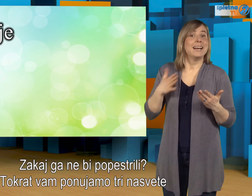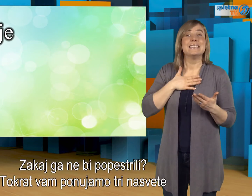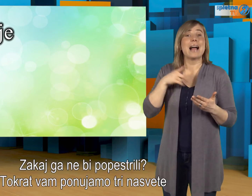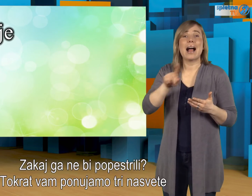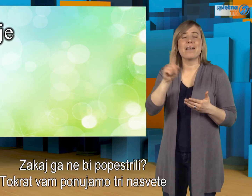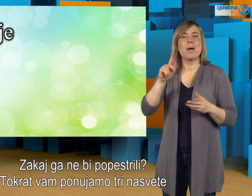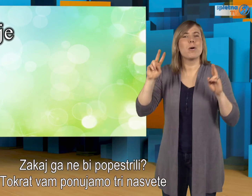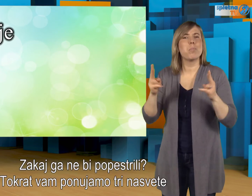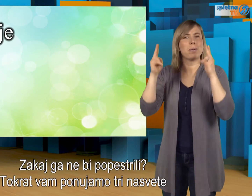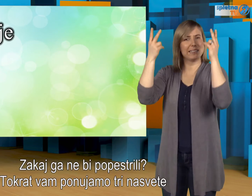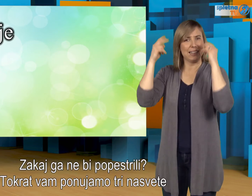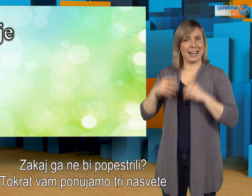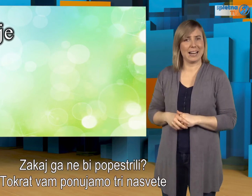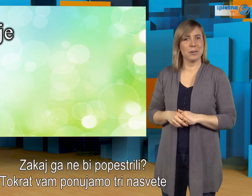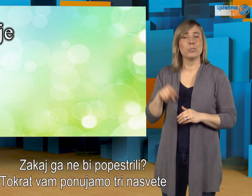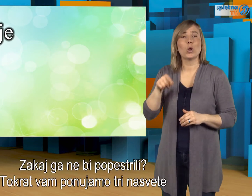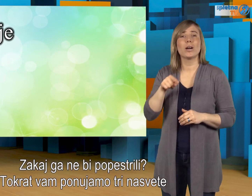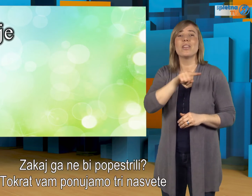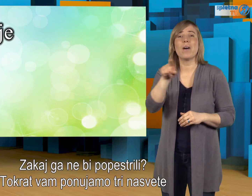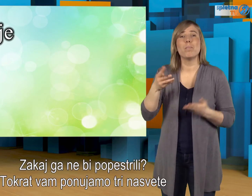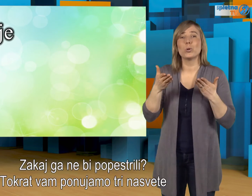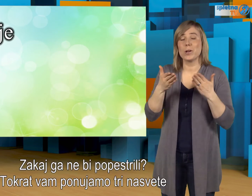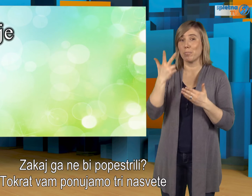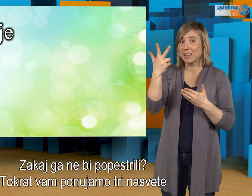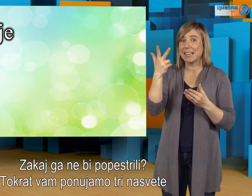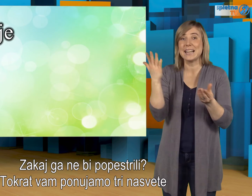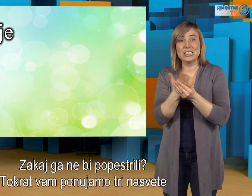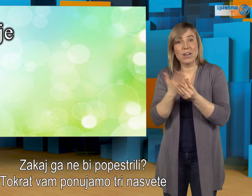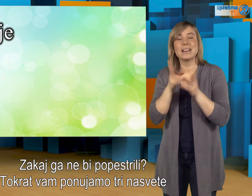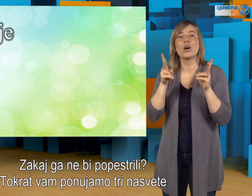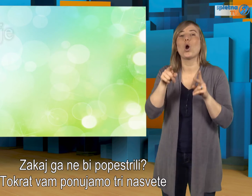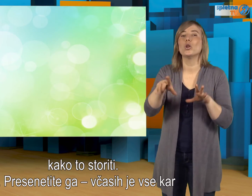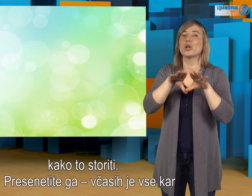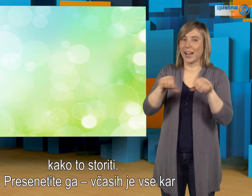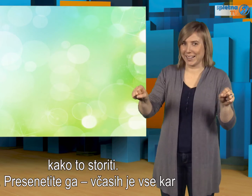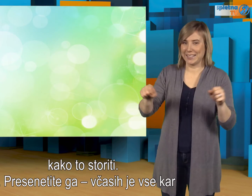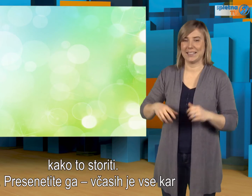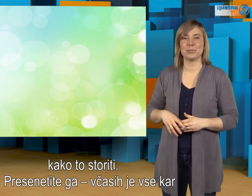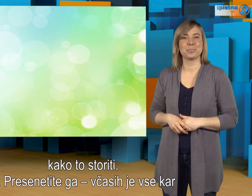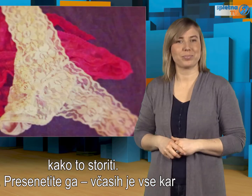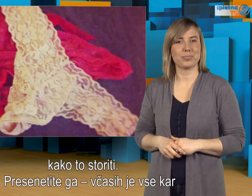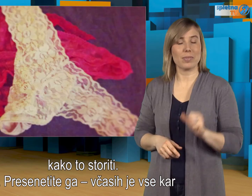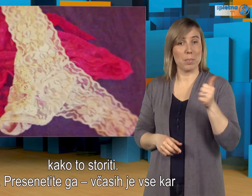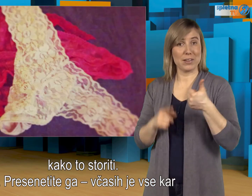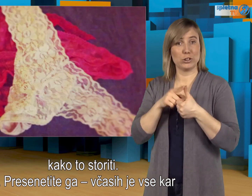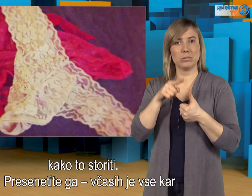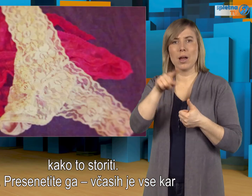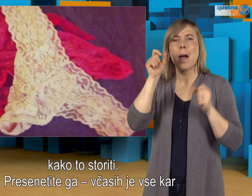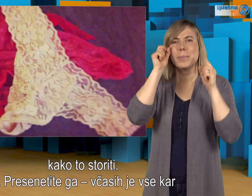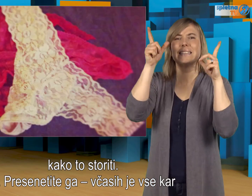Zakaj ga ne bi popestrili? Tokrat vam ponujamo 3 nasvete, kako to storiti. Prvič, presenetite